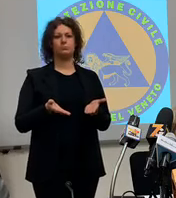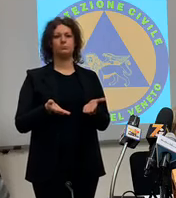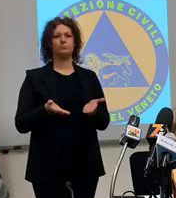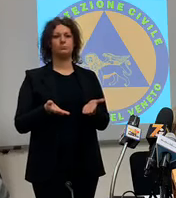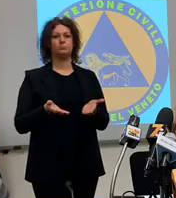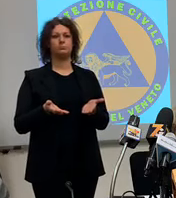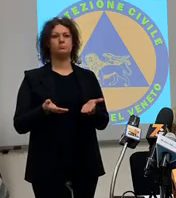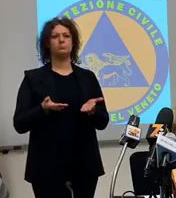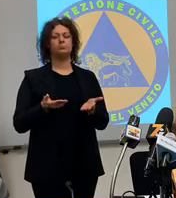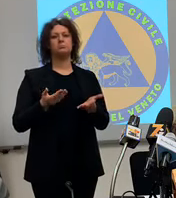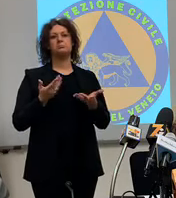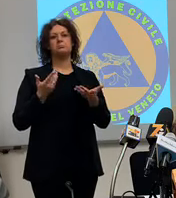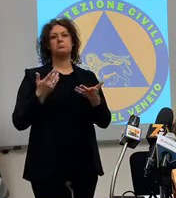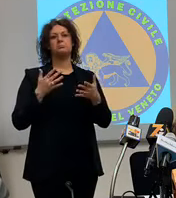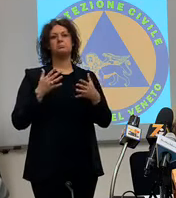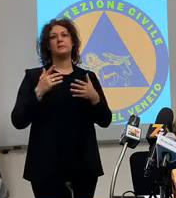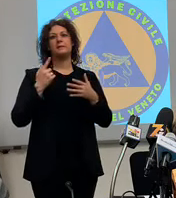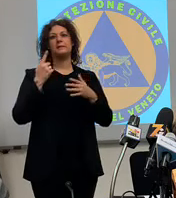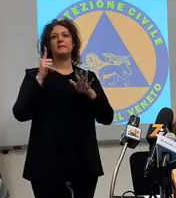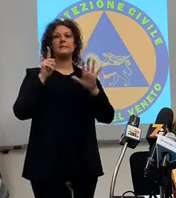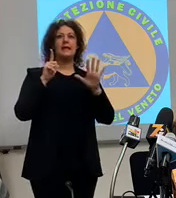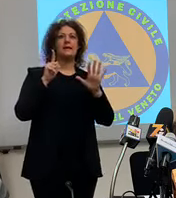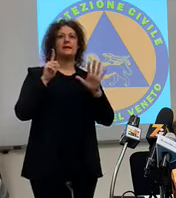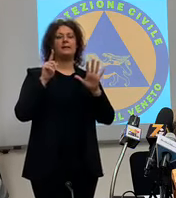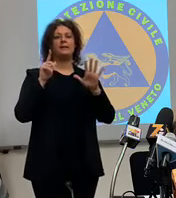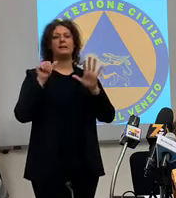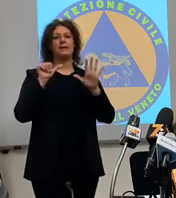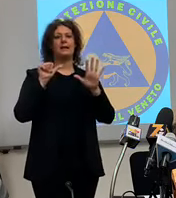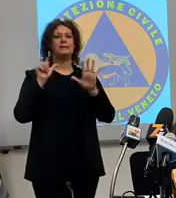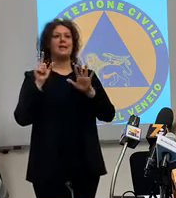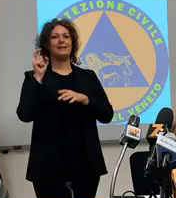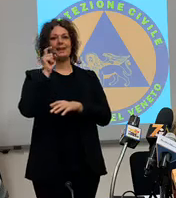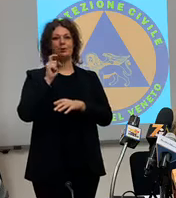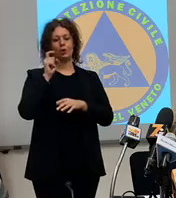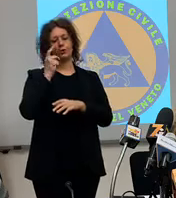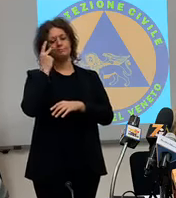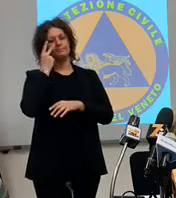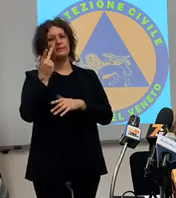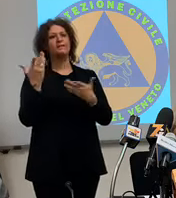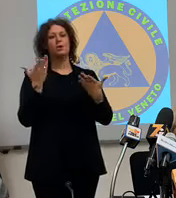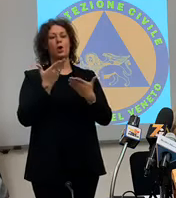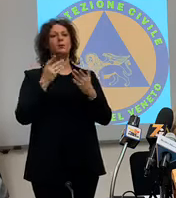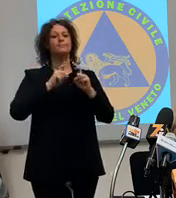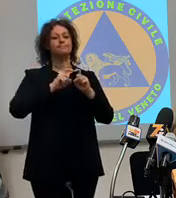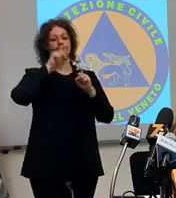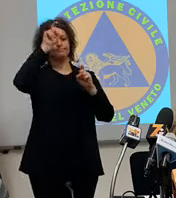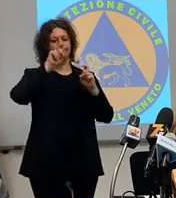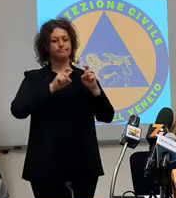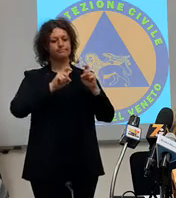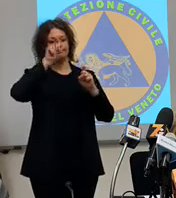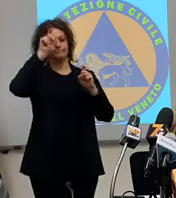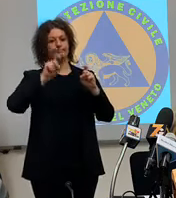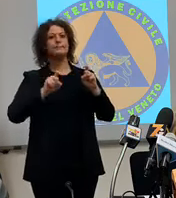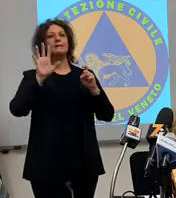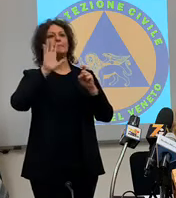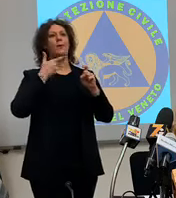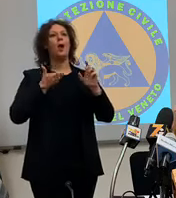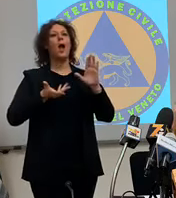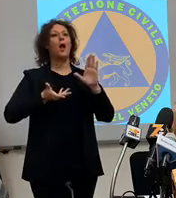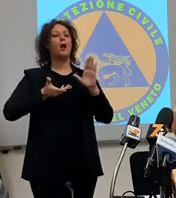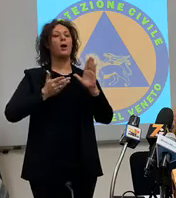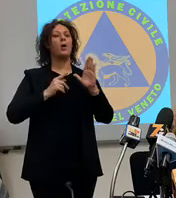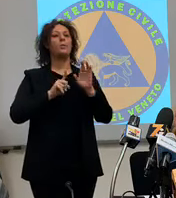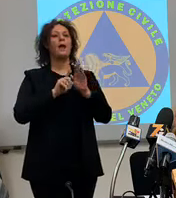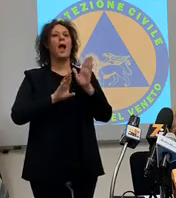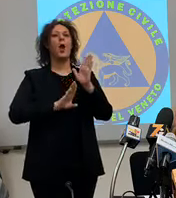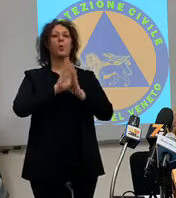ultime 7 67 giorni con dei picchi su e giù un aumento dell'incidenza ma ho spiegato più volte che non è